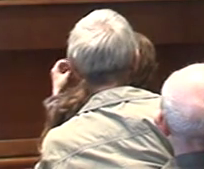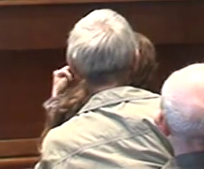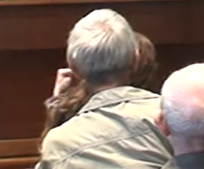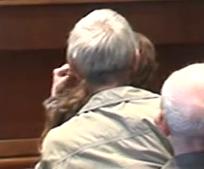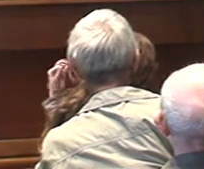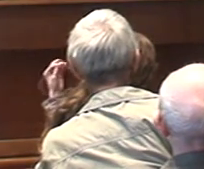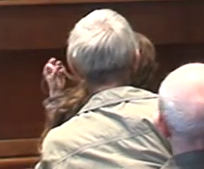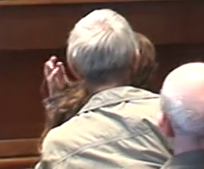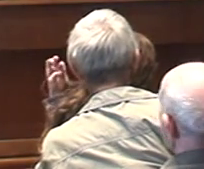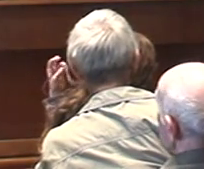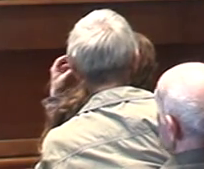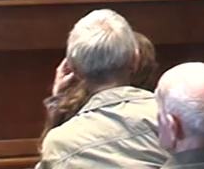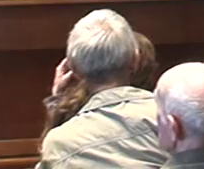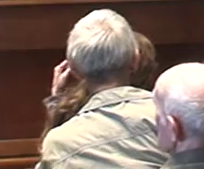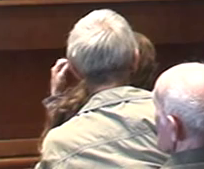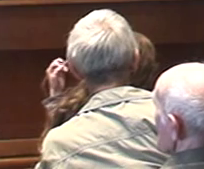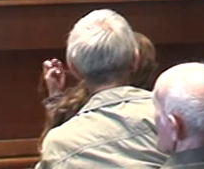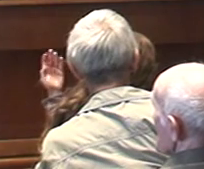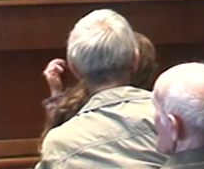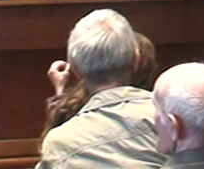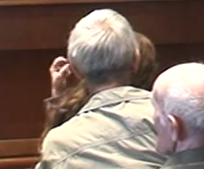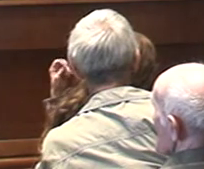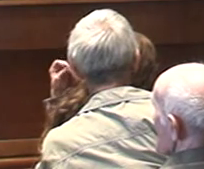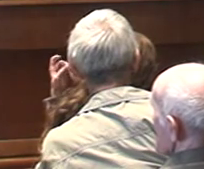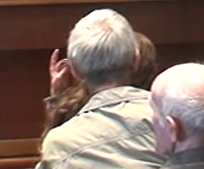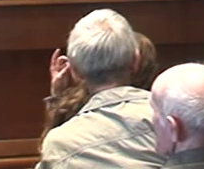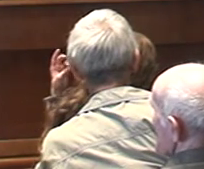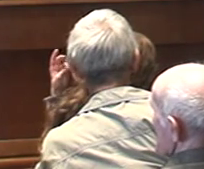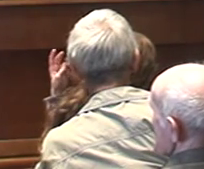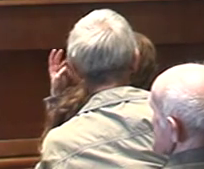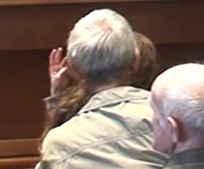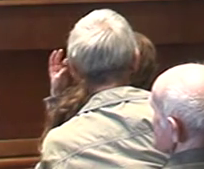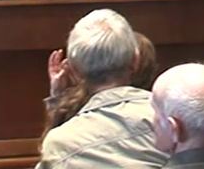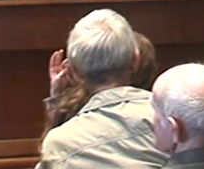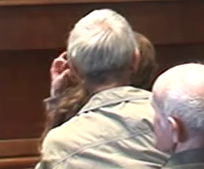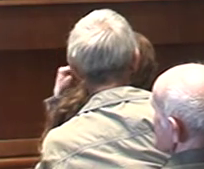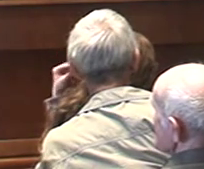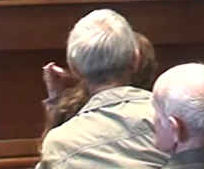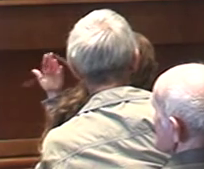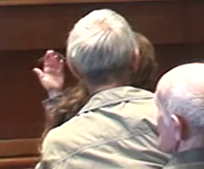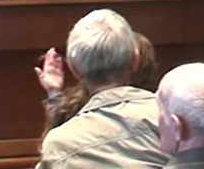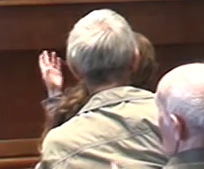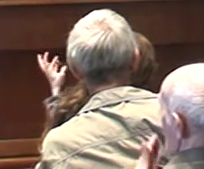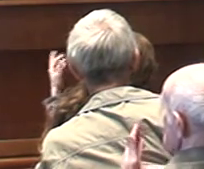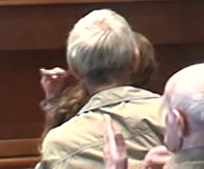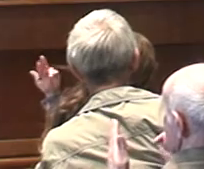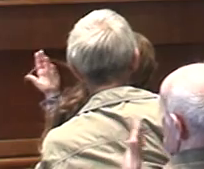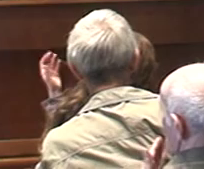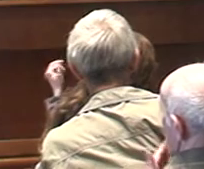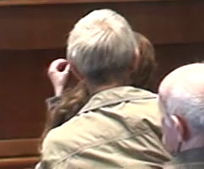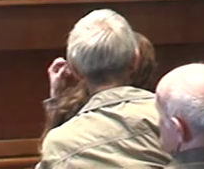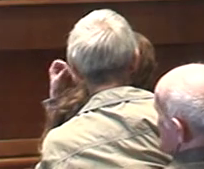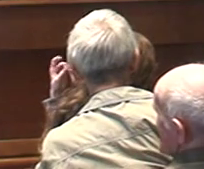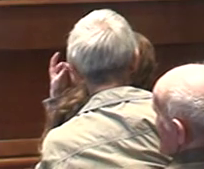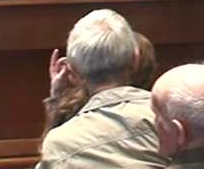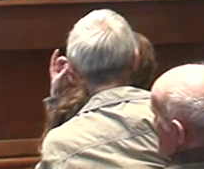Asocijacije tumača srpskog znakovnog jezika i Studentske unije medicinara, a podršku smo dobili Ministarstva za rad i socijalnu